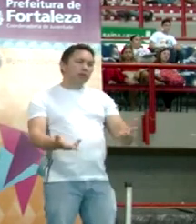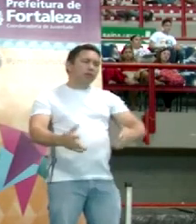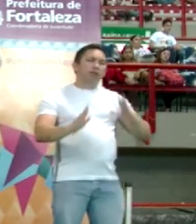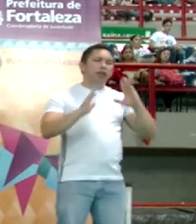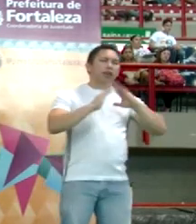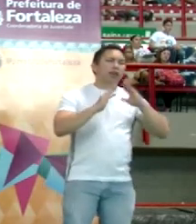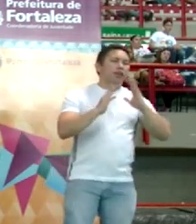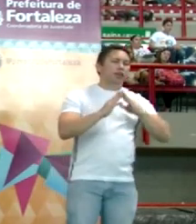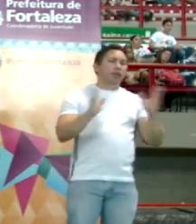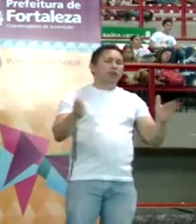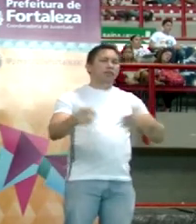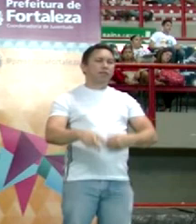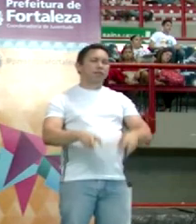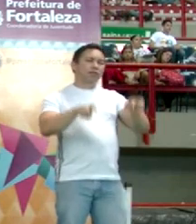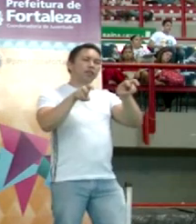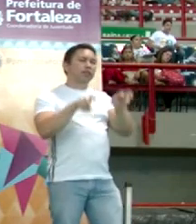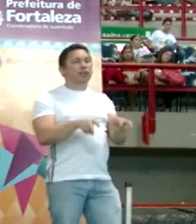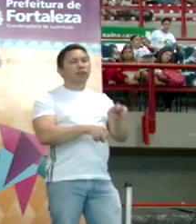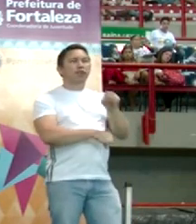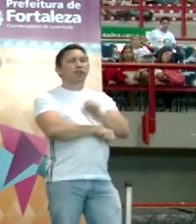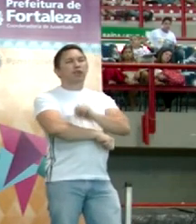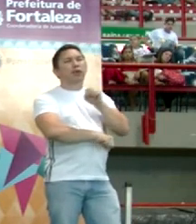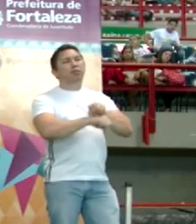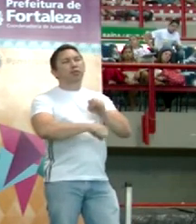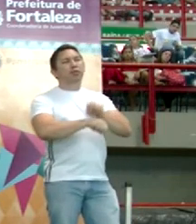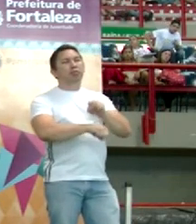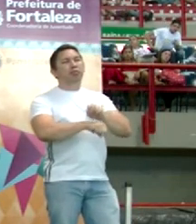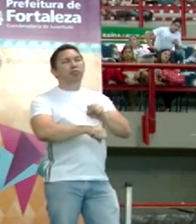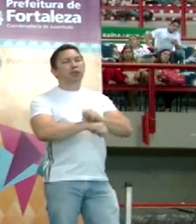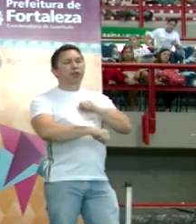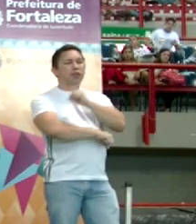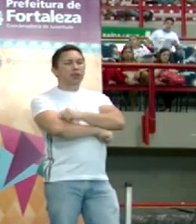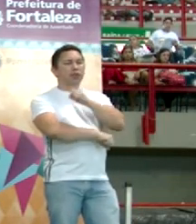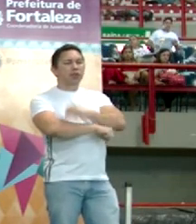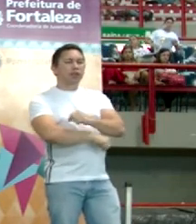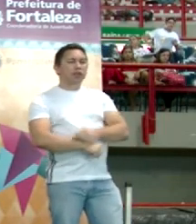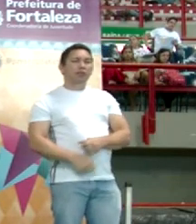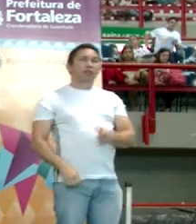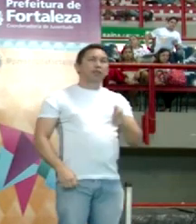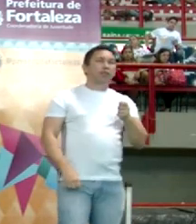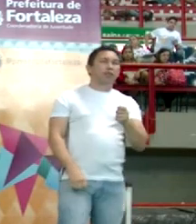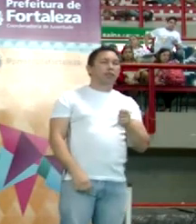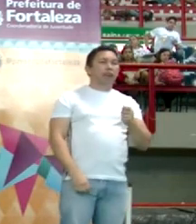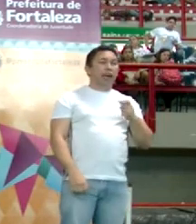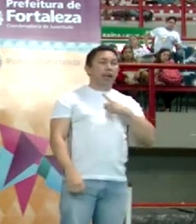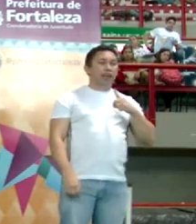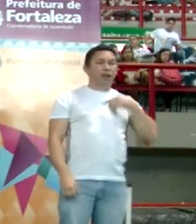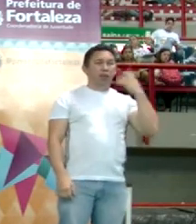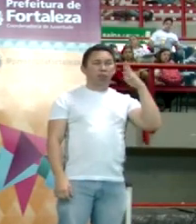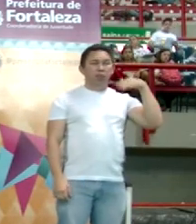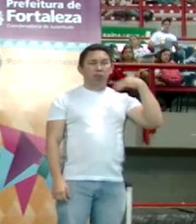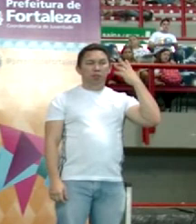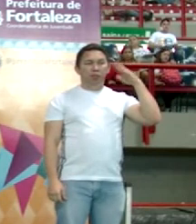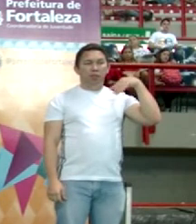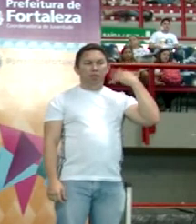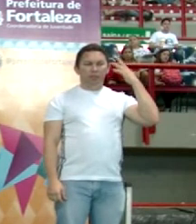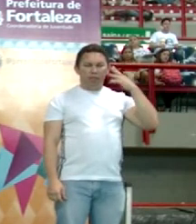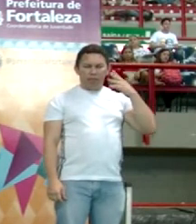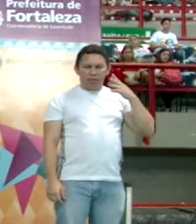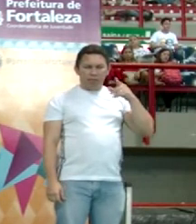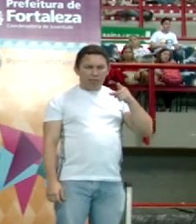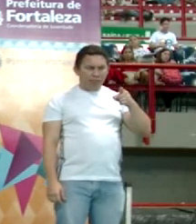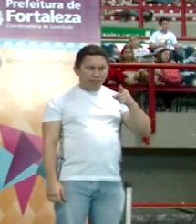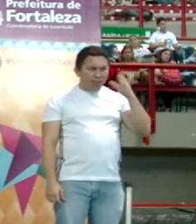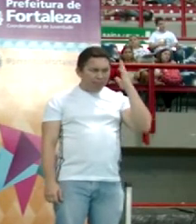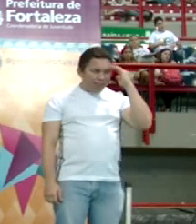sua casa. Vamos esperar o jornal. Aí você tá lá no meio da programação e vem aquela música. Você sabe